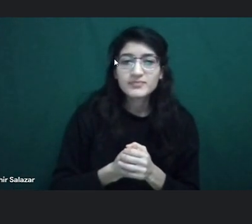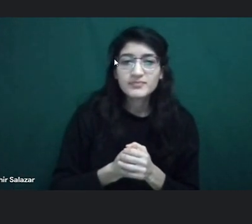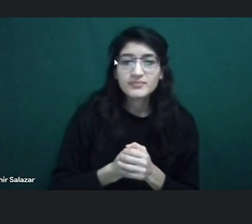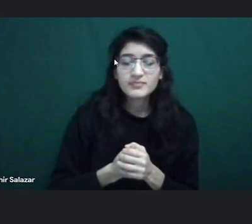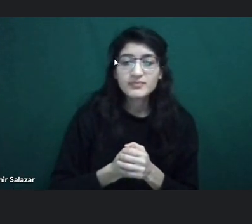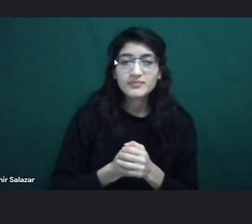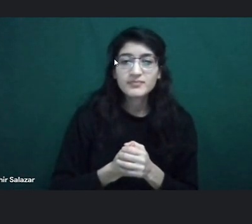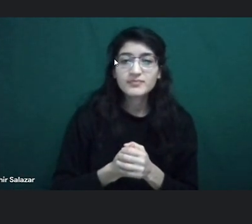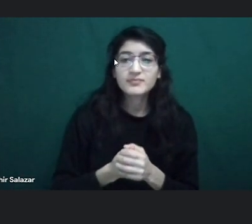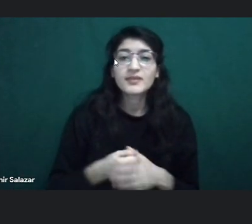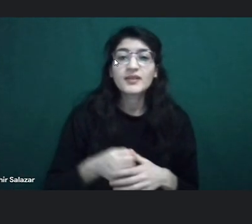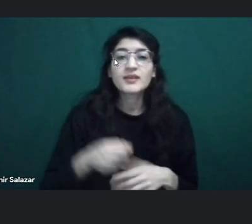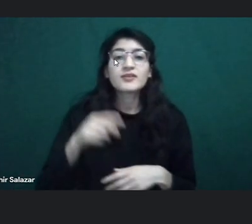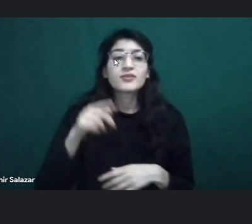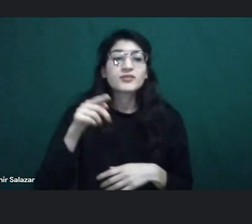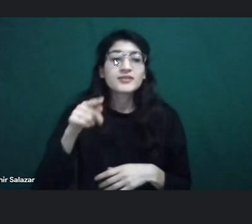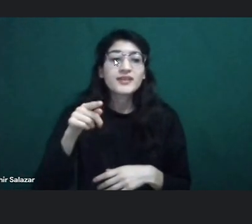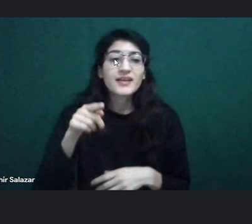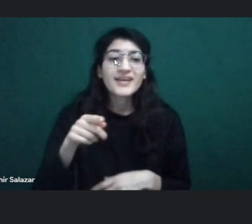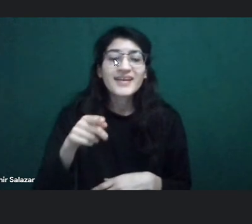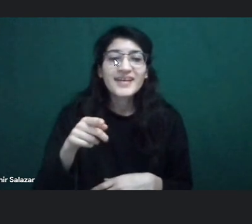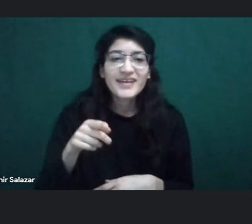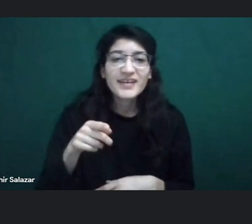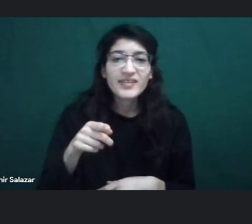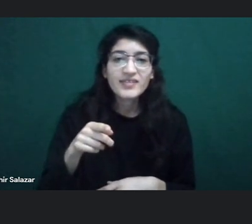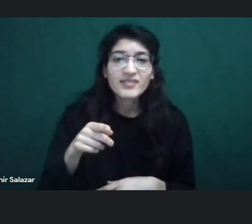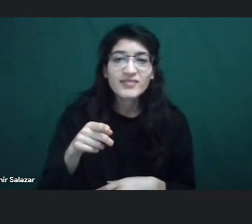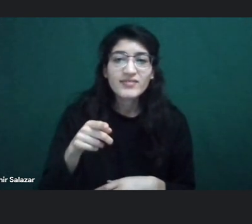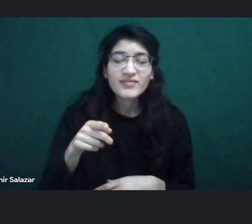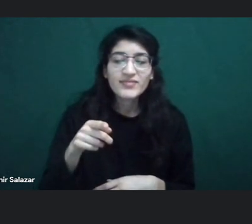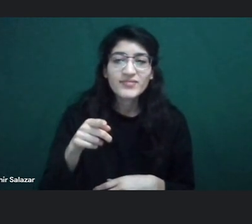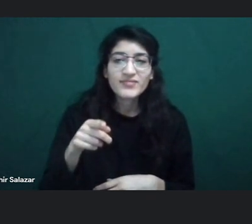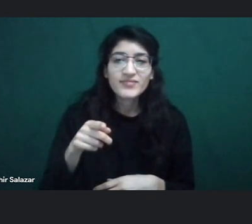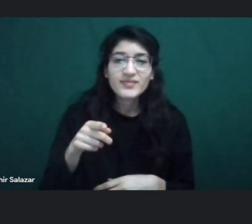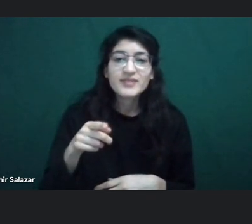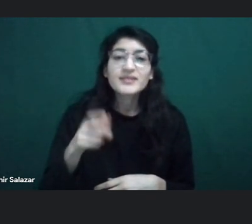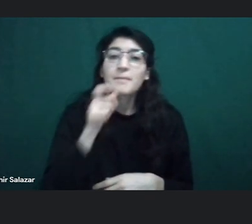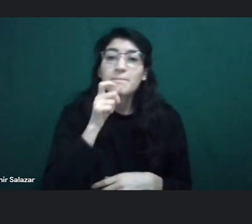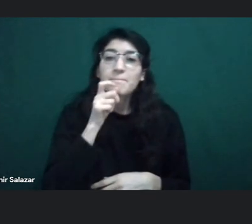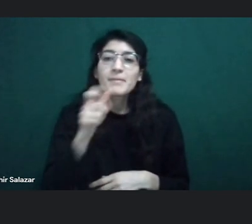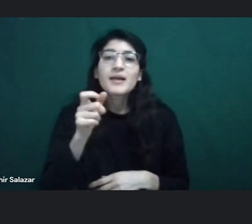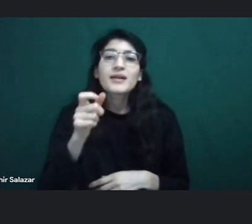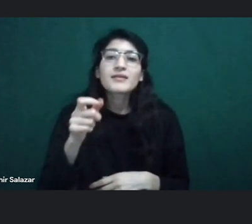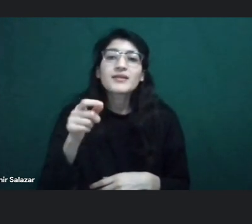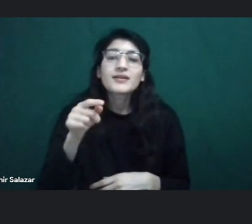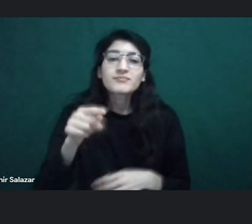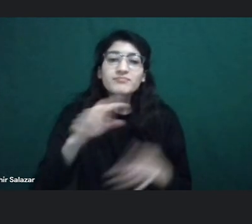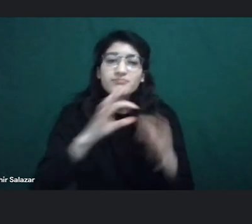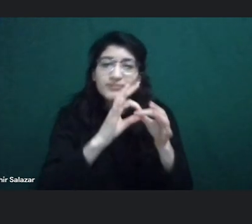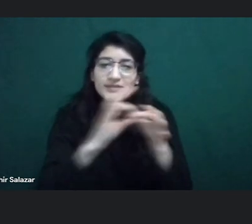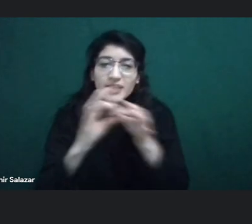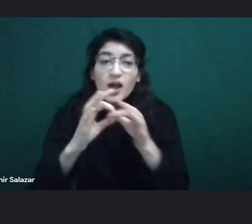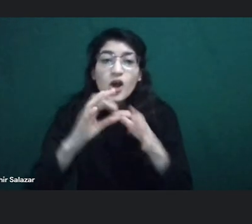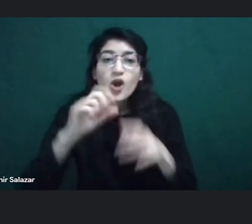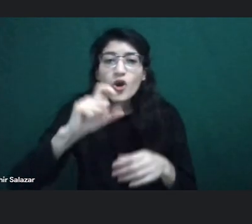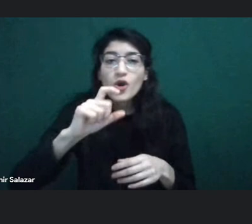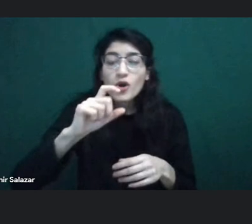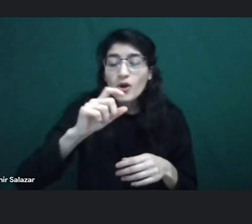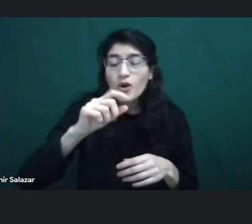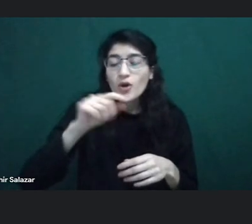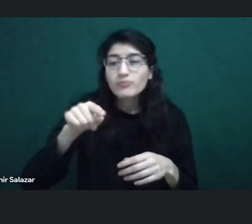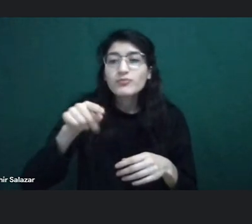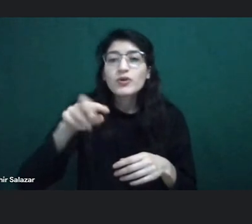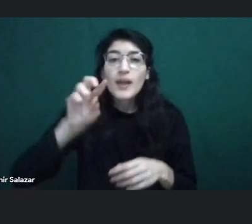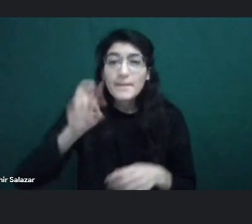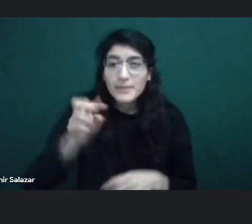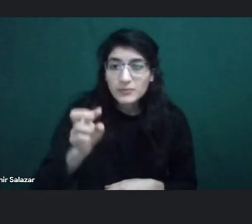vinculados, o sea, ¿con qué se vincula esa palabra? Con la preposición. Esto es lo que es difícil cuando está todo eso